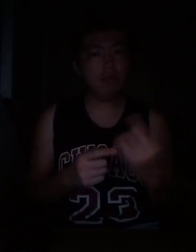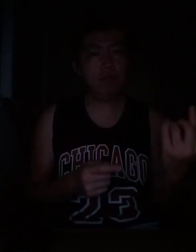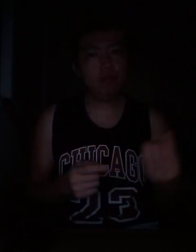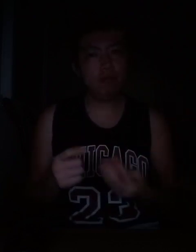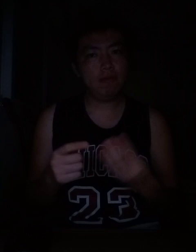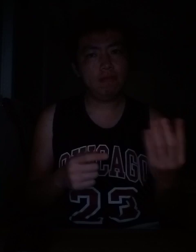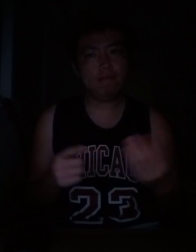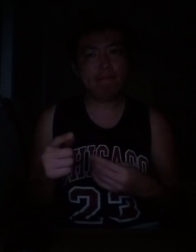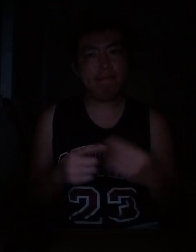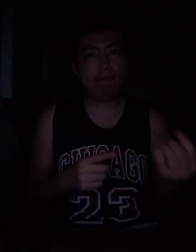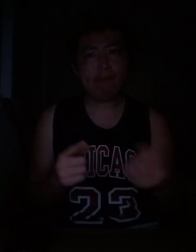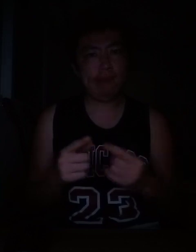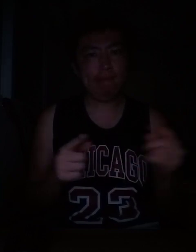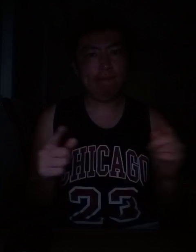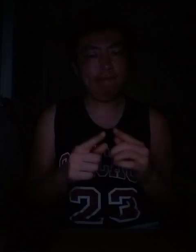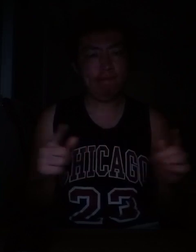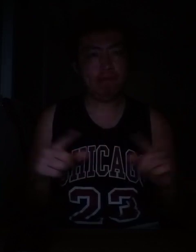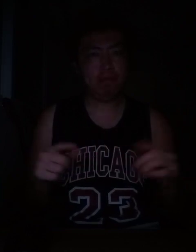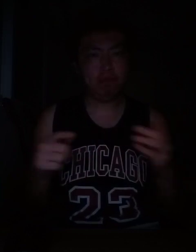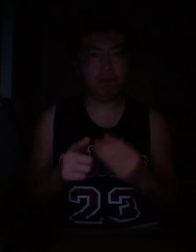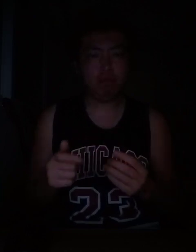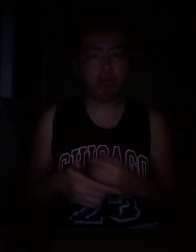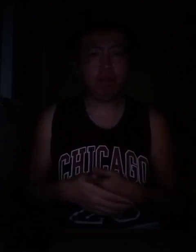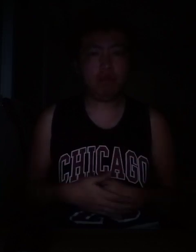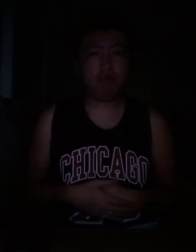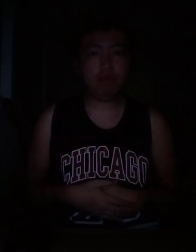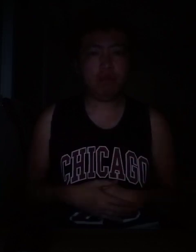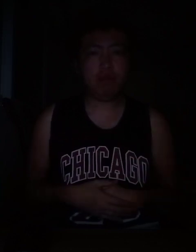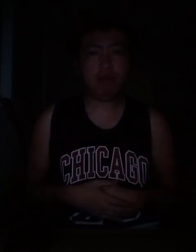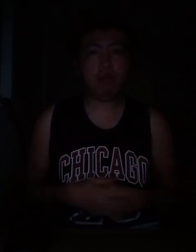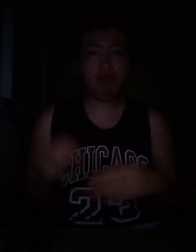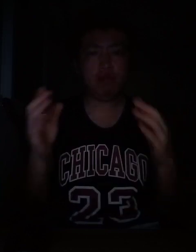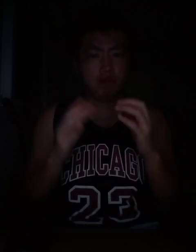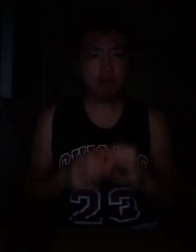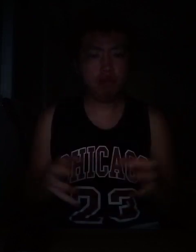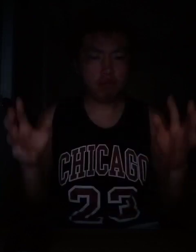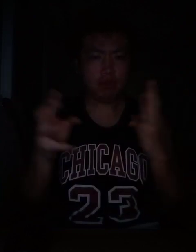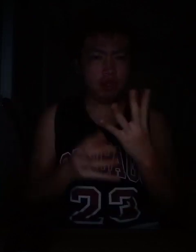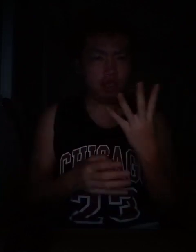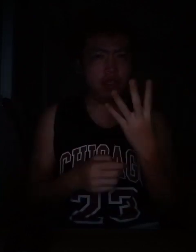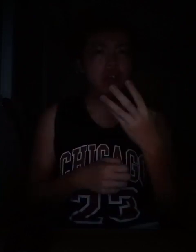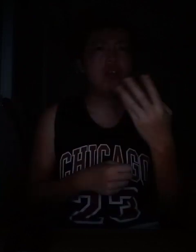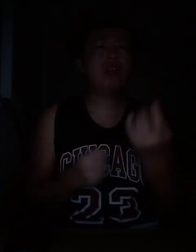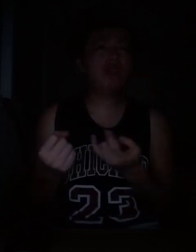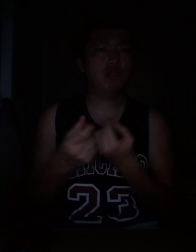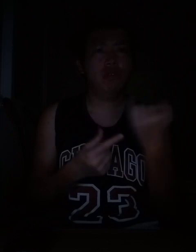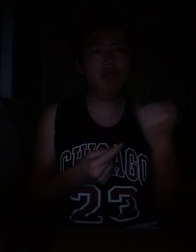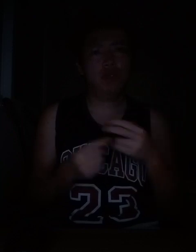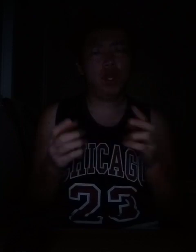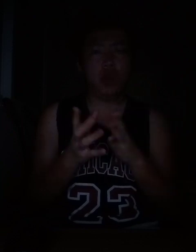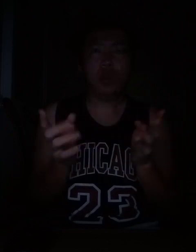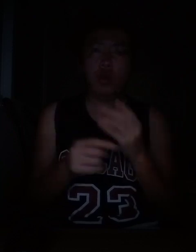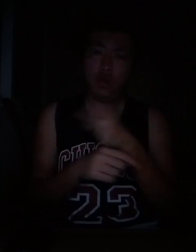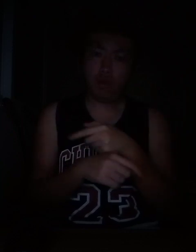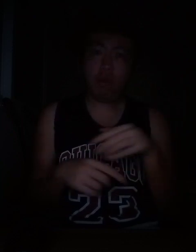24건이 발생해 피해 규모가 증가했습니다. 제주도는 40건의 피해 사례 가운데 조사를 마친 14건에